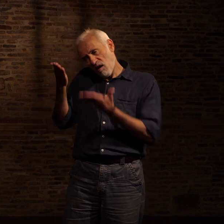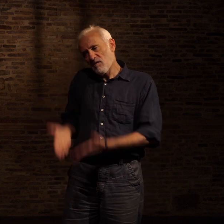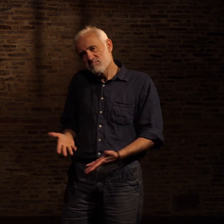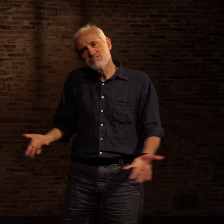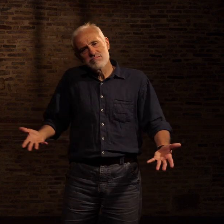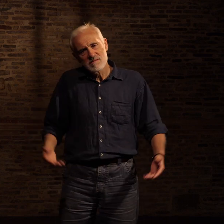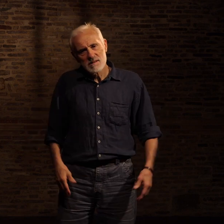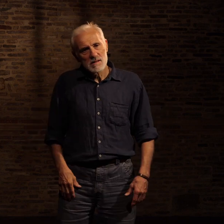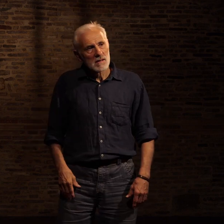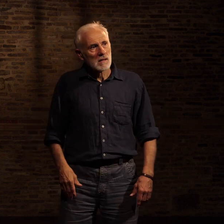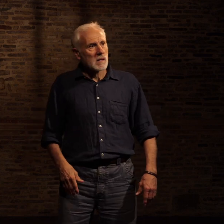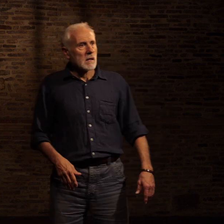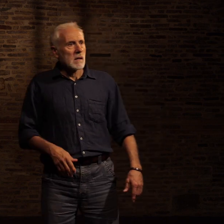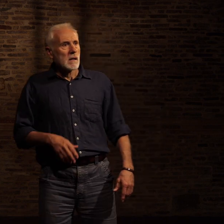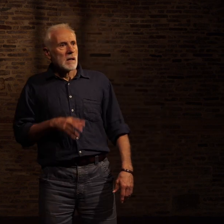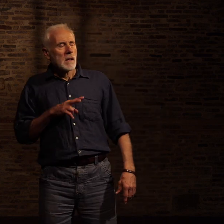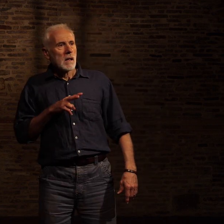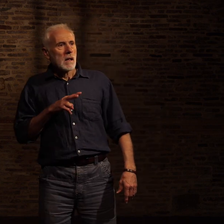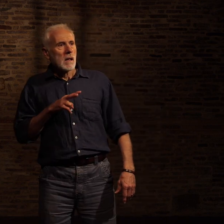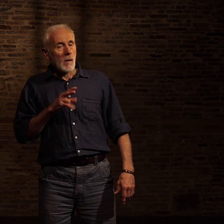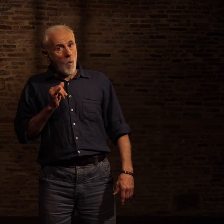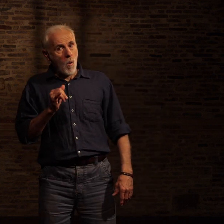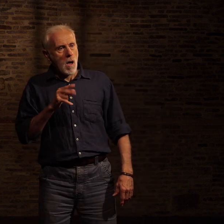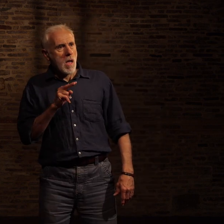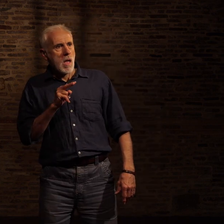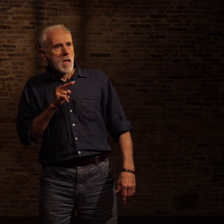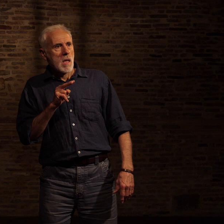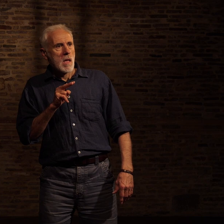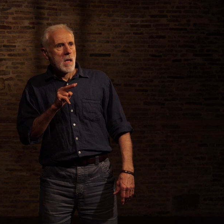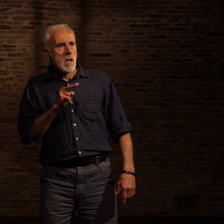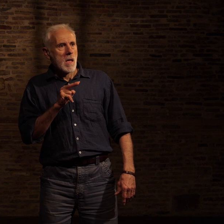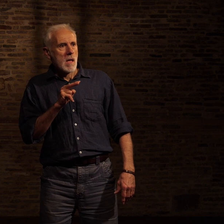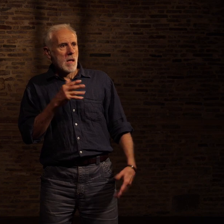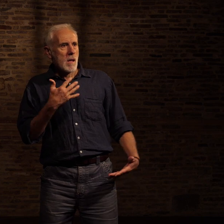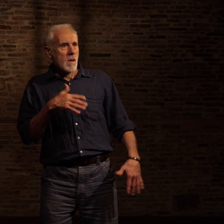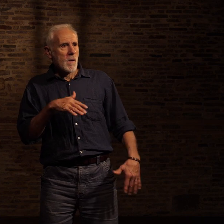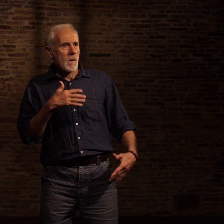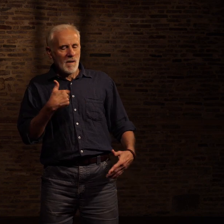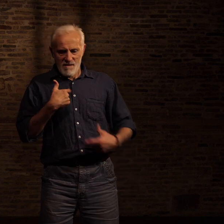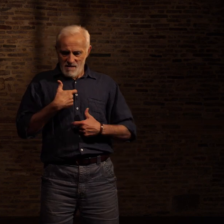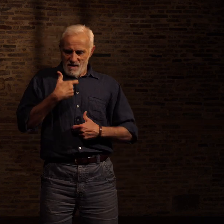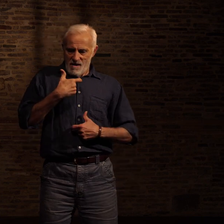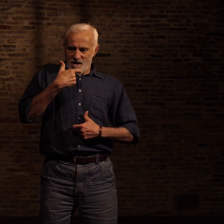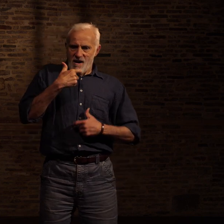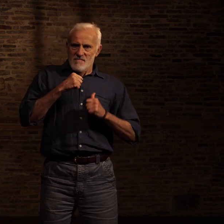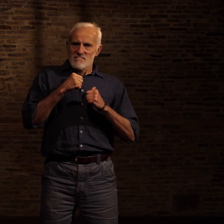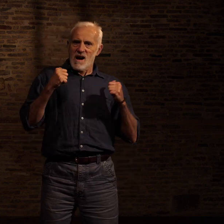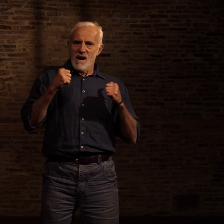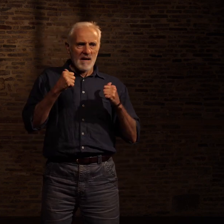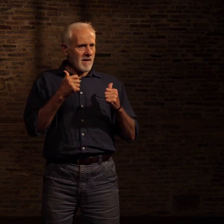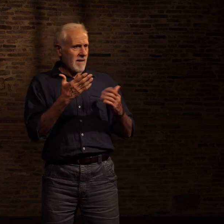un bon moment j'ai regardé ma mère constatant combien elles étaient petites et fragiles